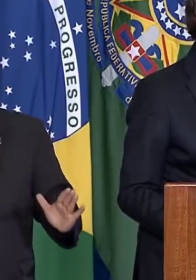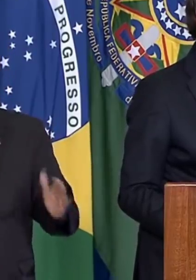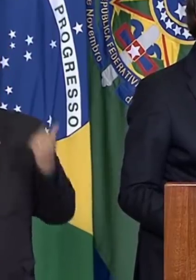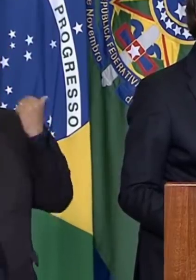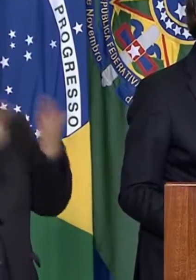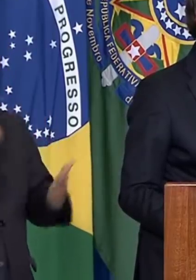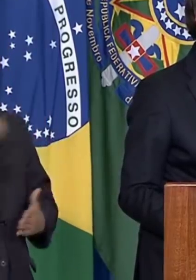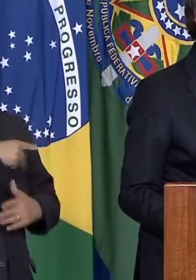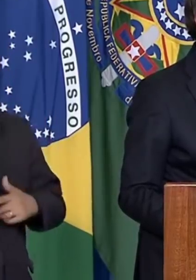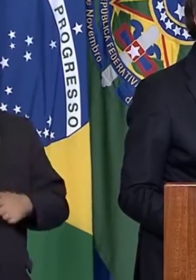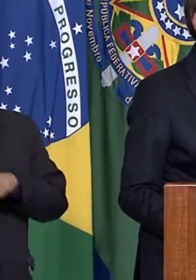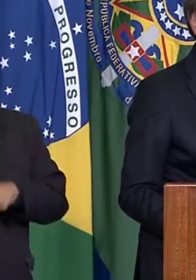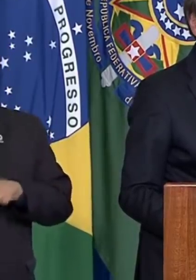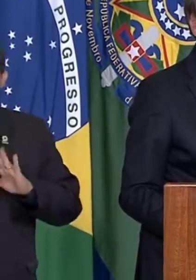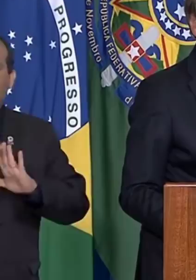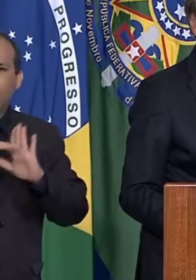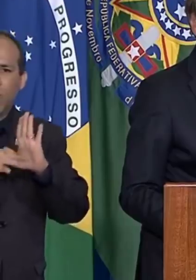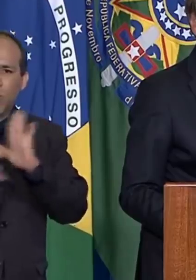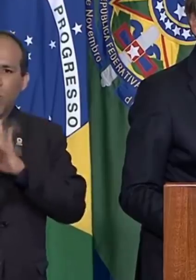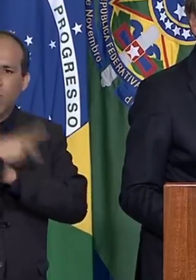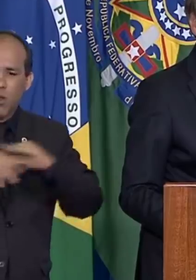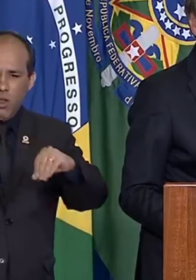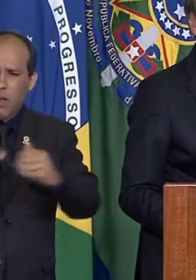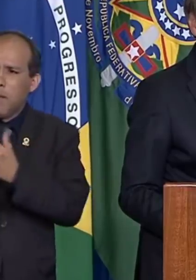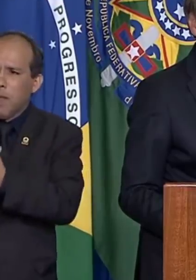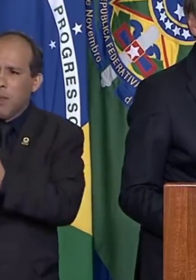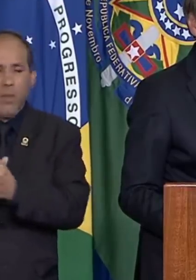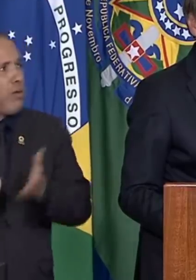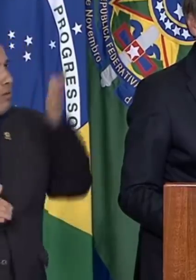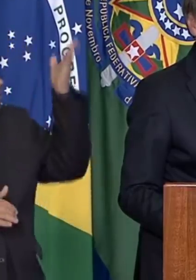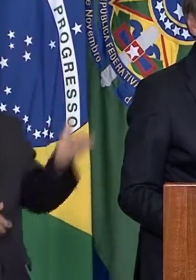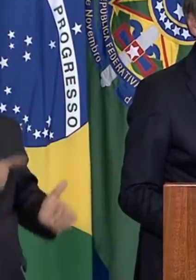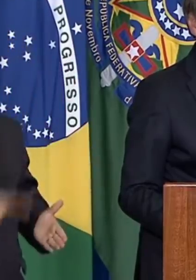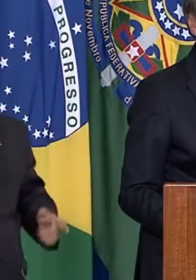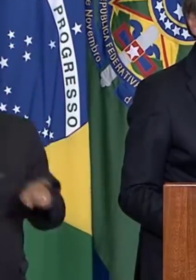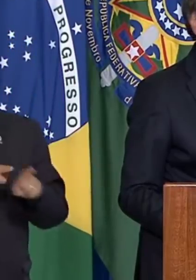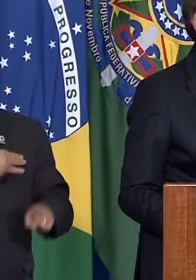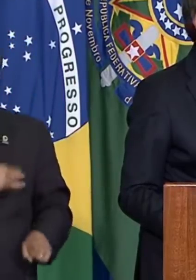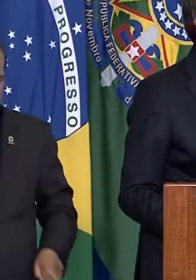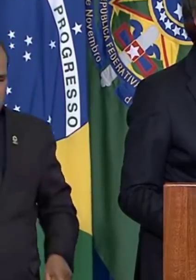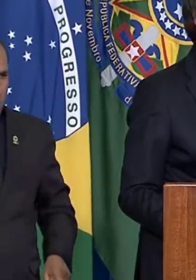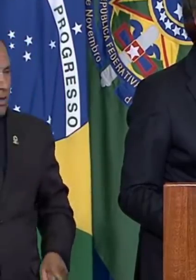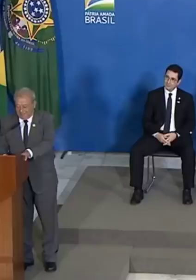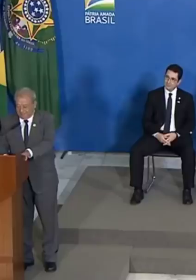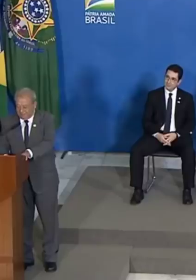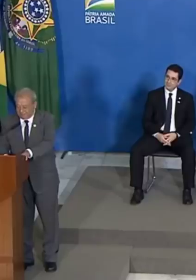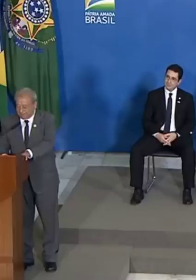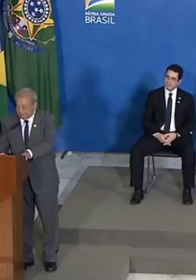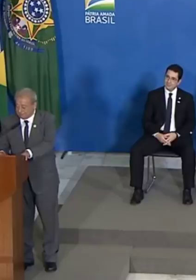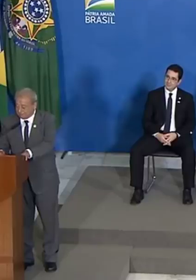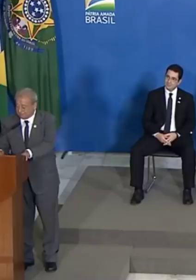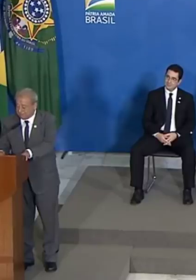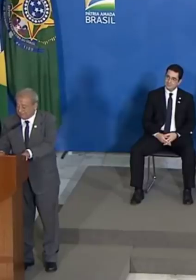a regularização de suas terras. Parabéns ao senhor, à nossa ministra. Eu